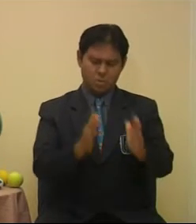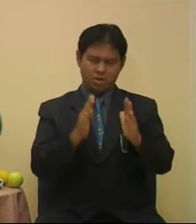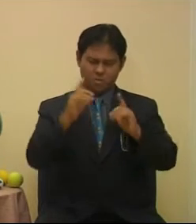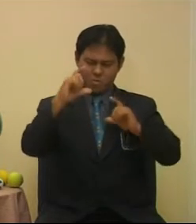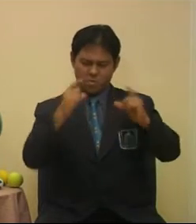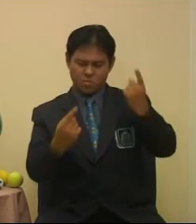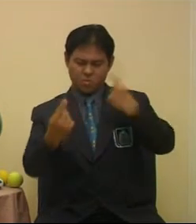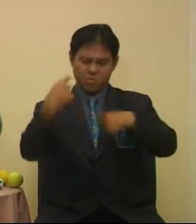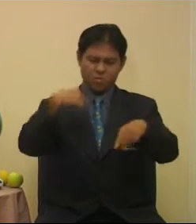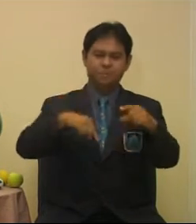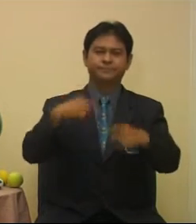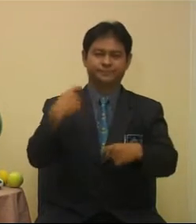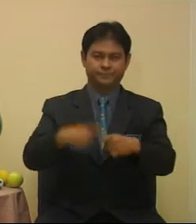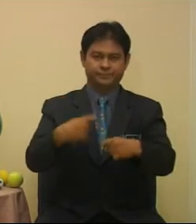ของมือได้ไม่ชัดเจน